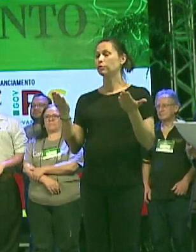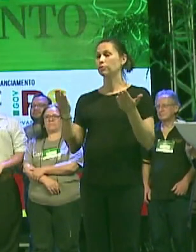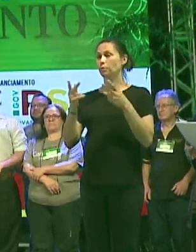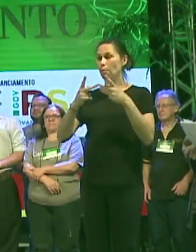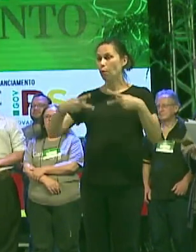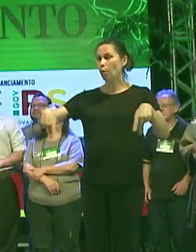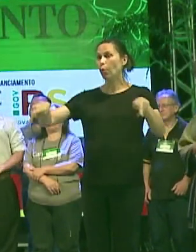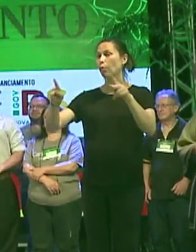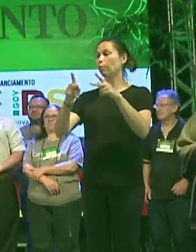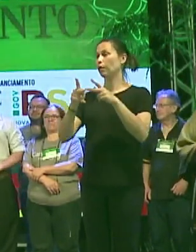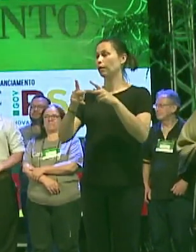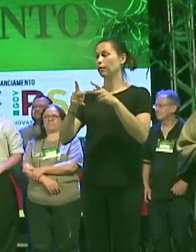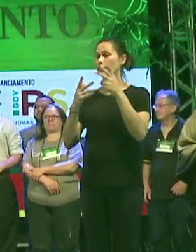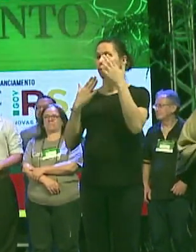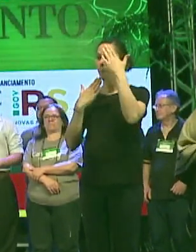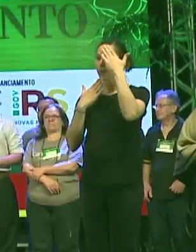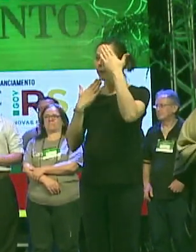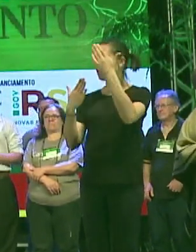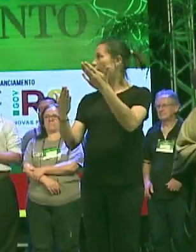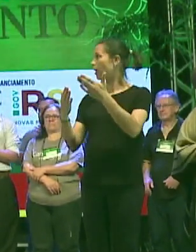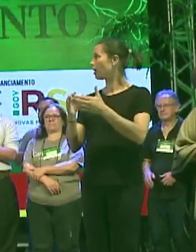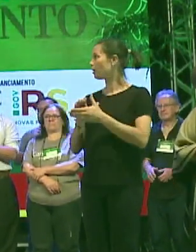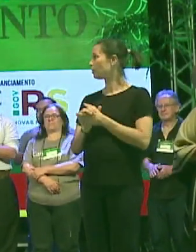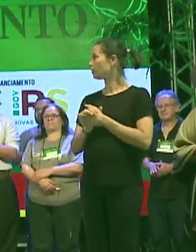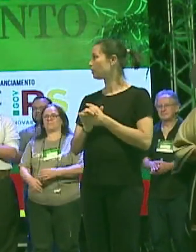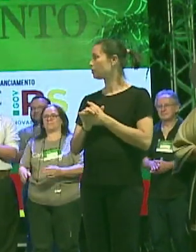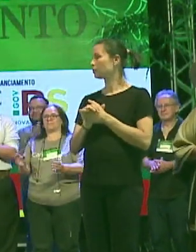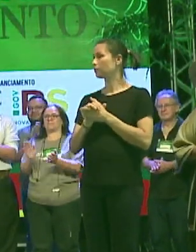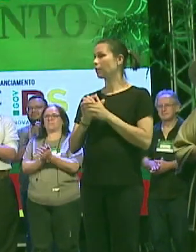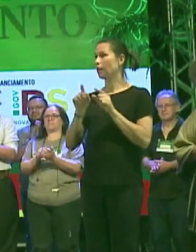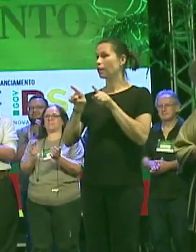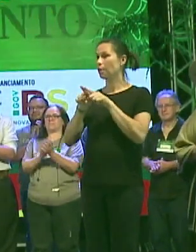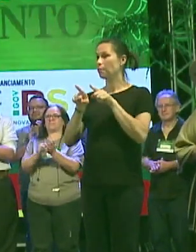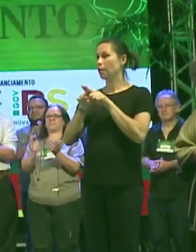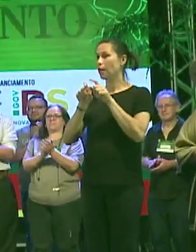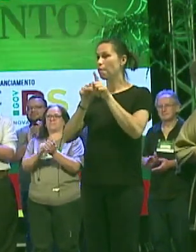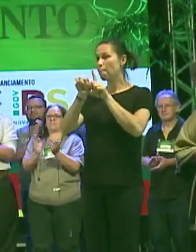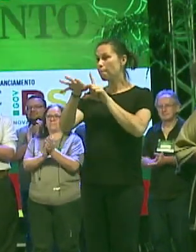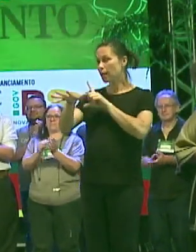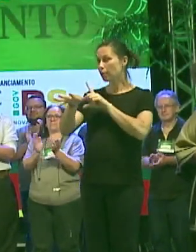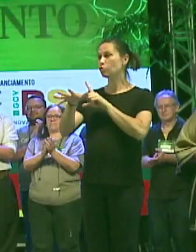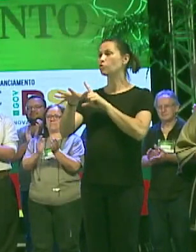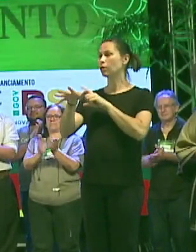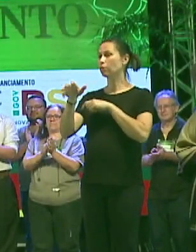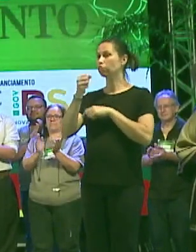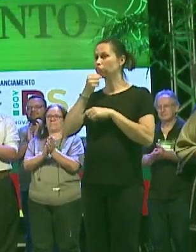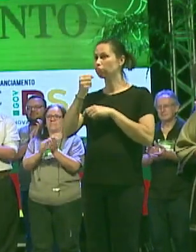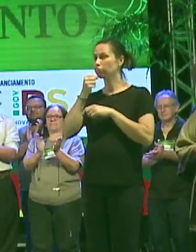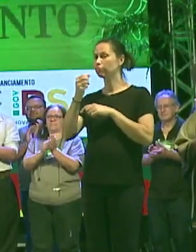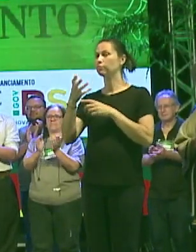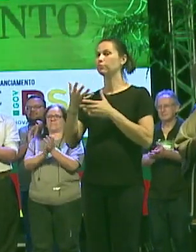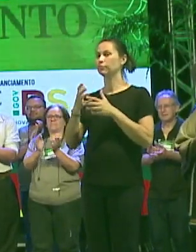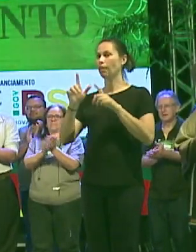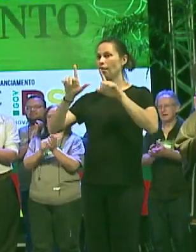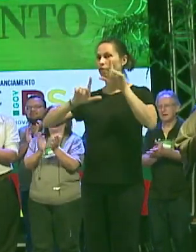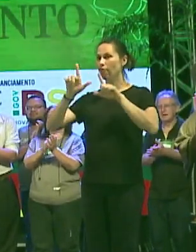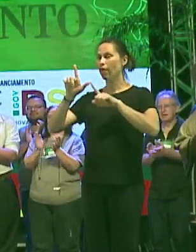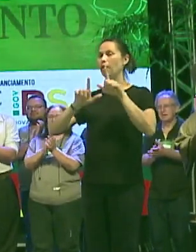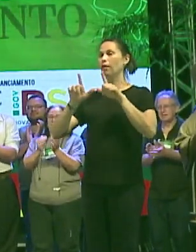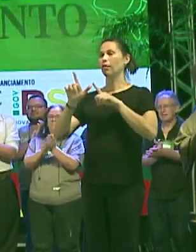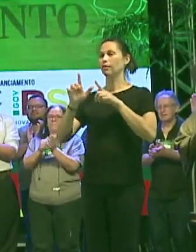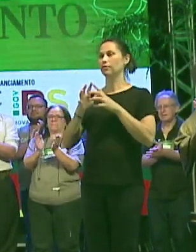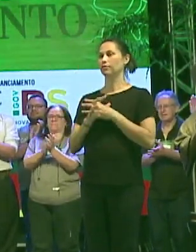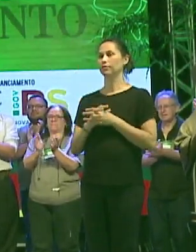presidente Ortiz Tireiro Júnior falando nesse momento, agradecendo a todos pela participação e, de certa forma,